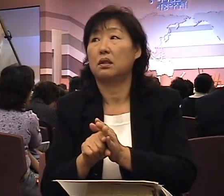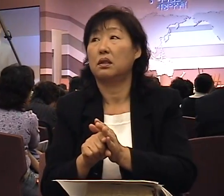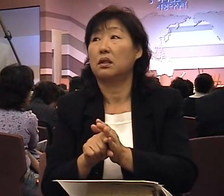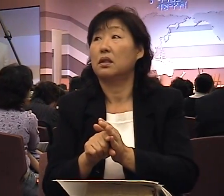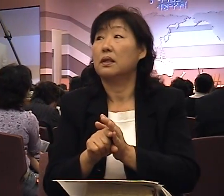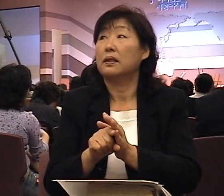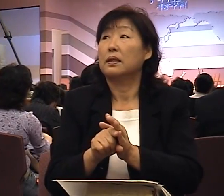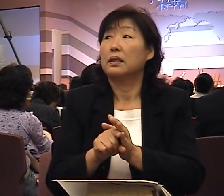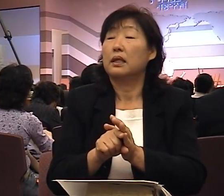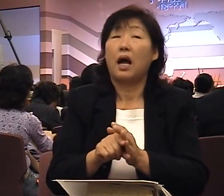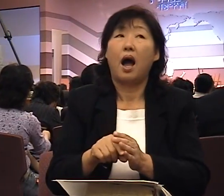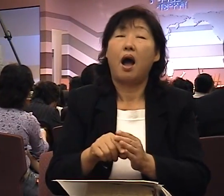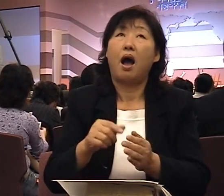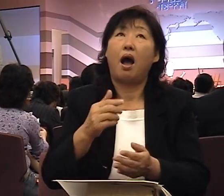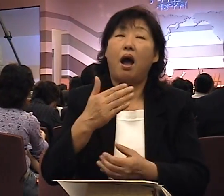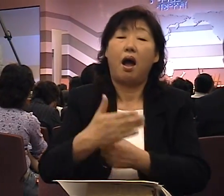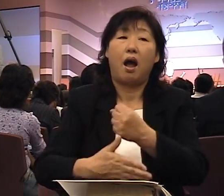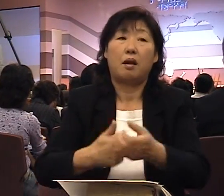여러분 하나님의 주권이